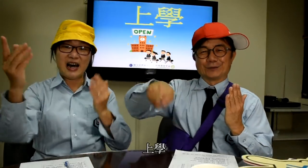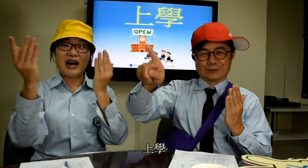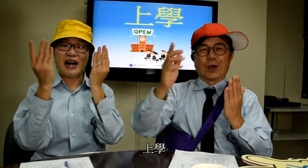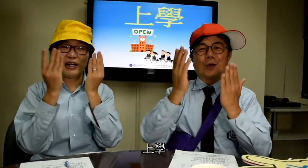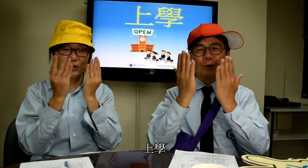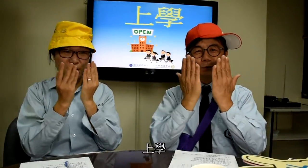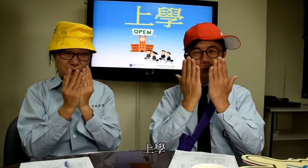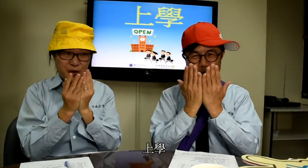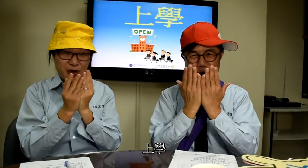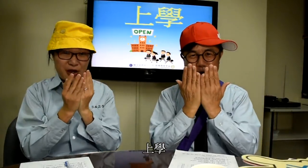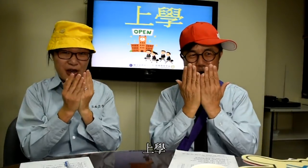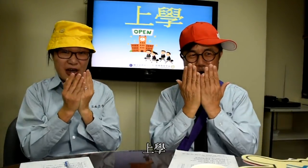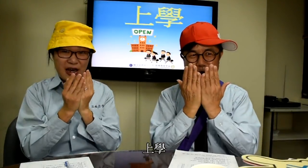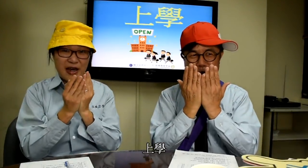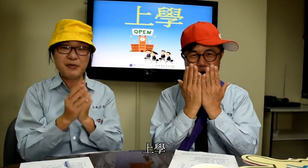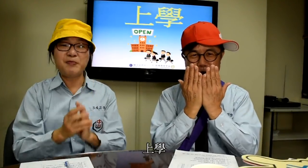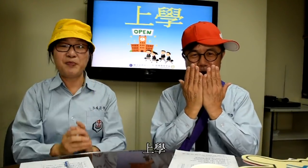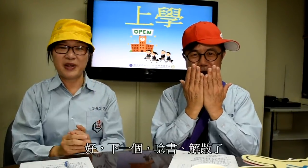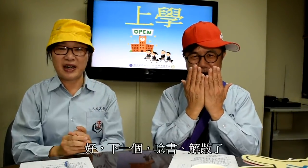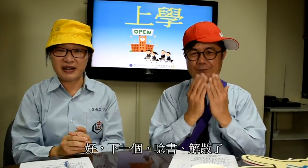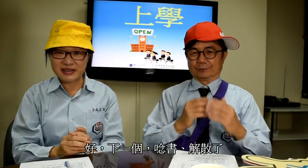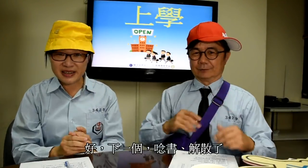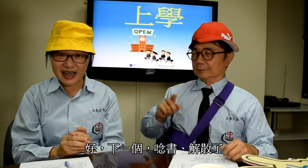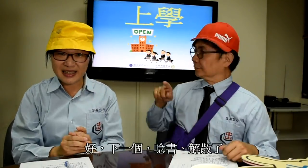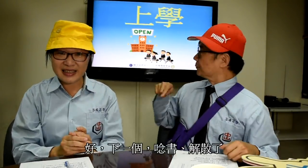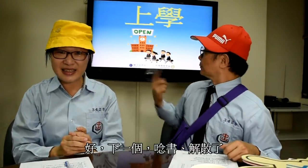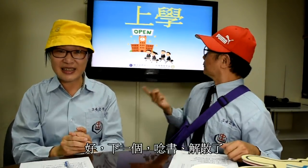上学。好，下一个，